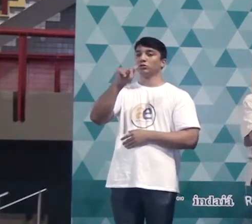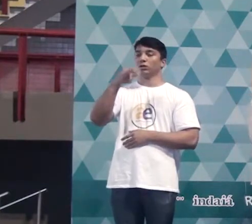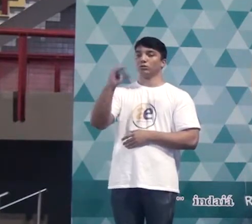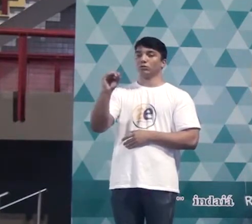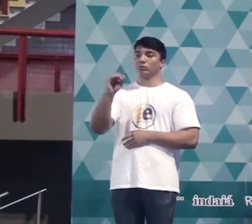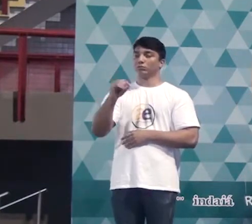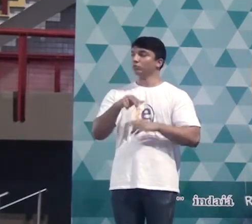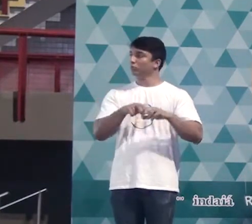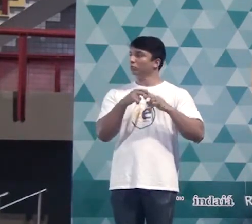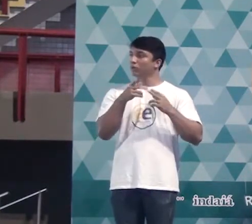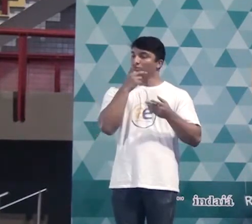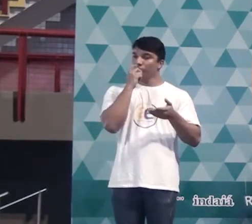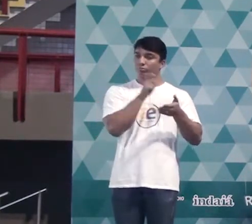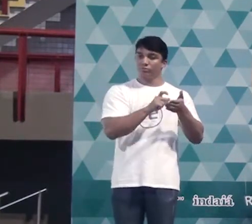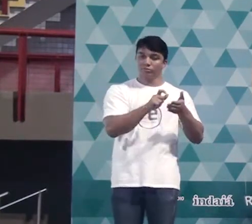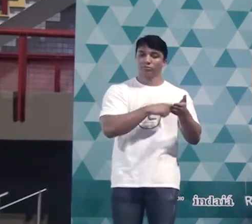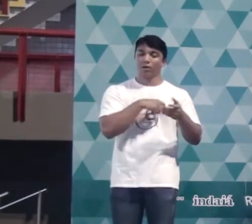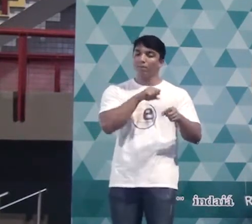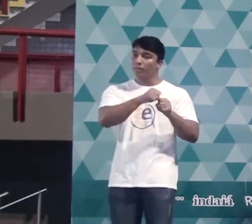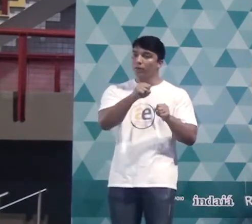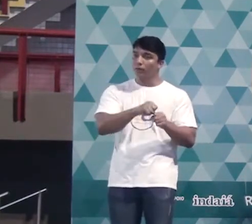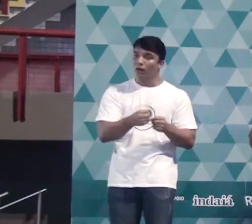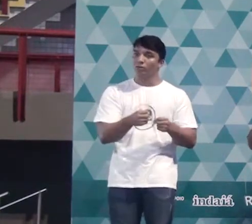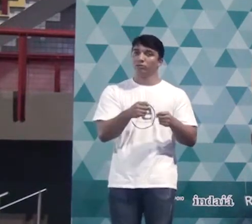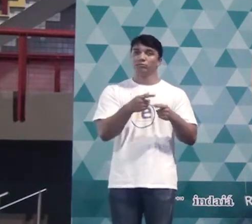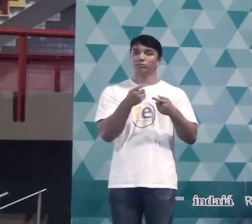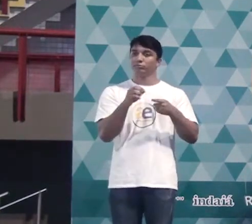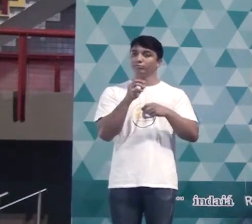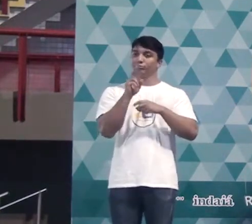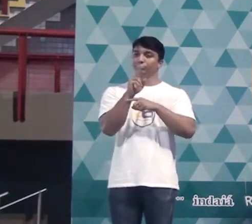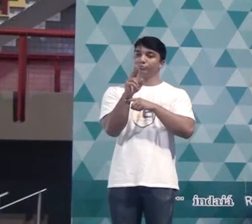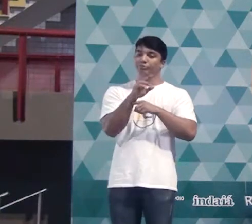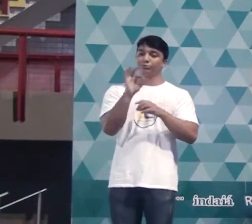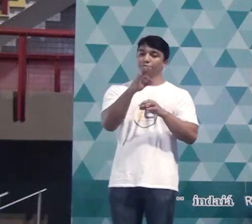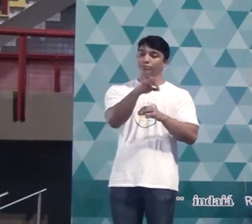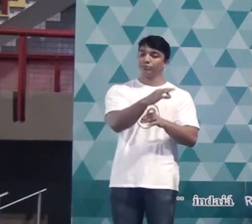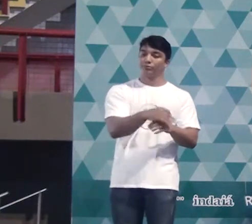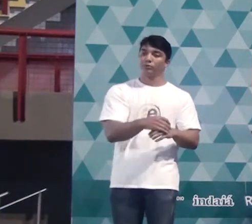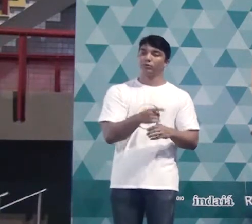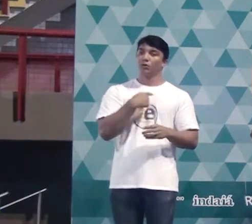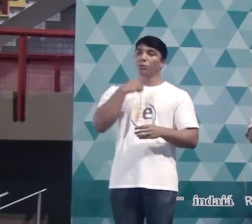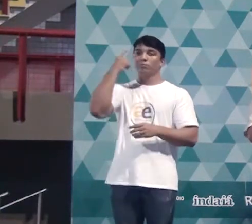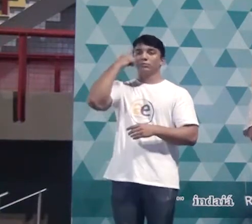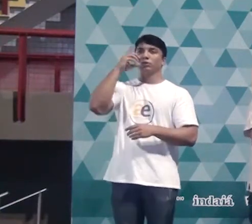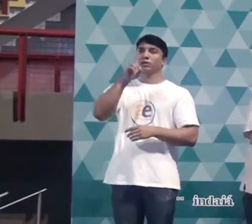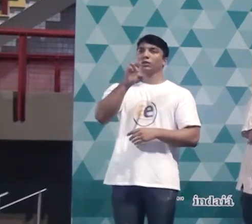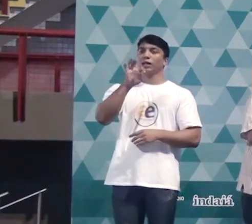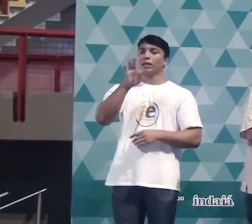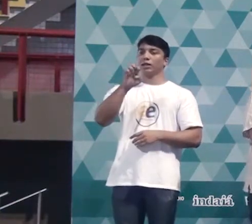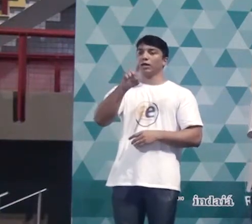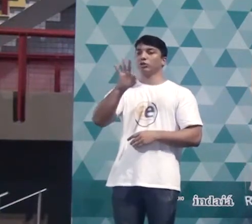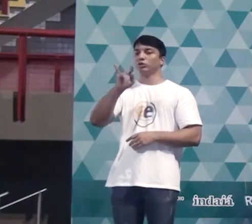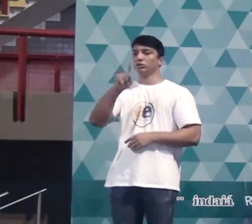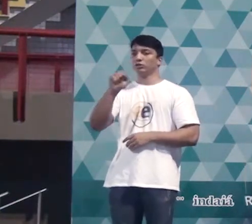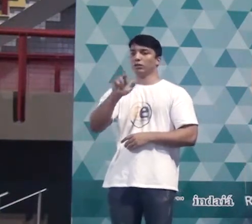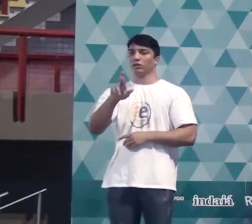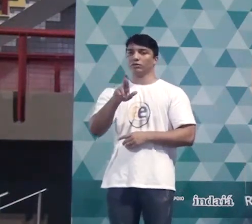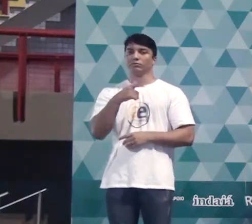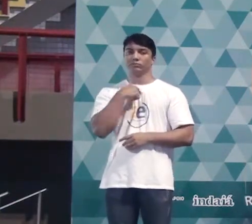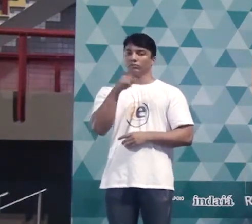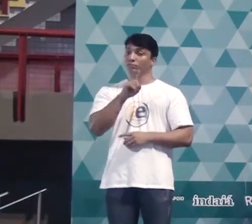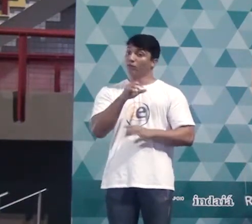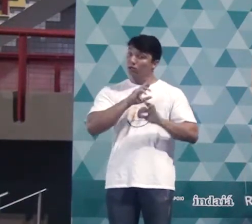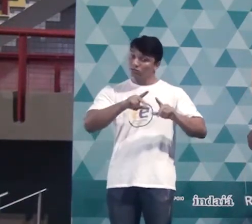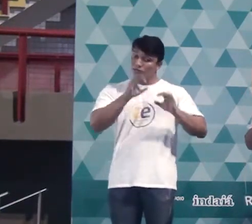Dedetização. Aplicar o DDT é dedetizar. A pessoa pensava que era detetizar. Não é detetizar, não. É